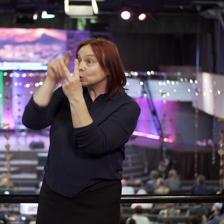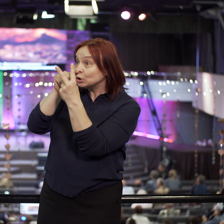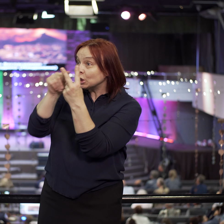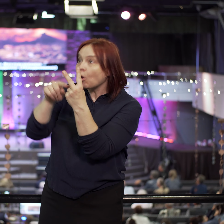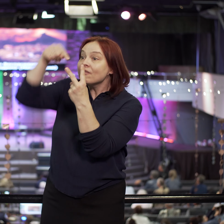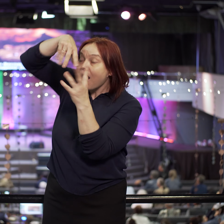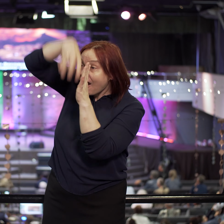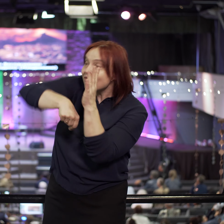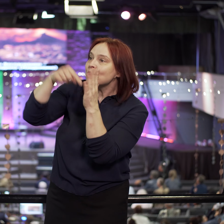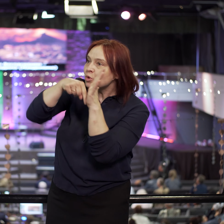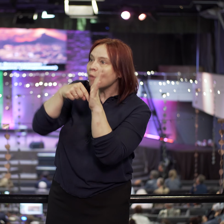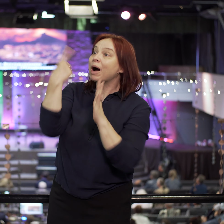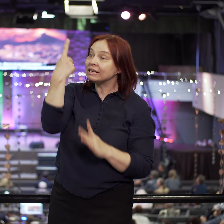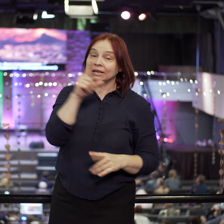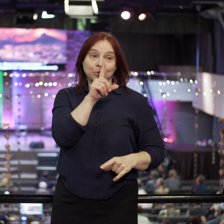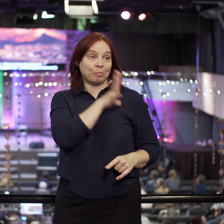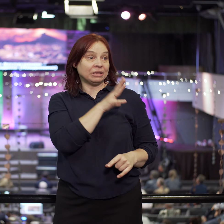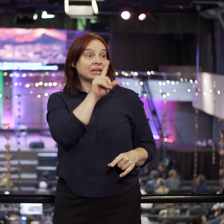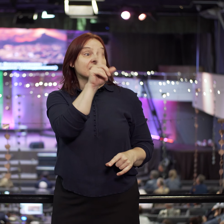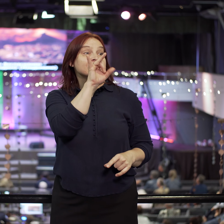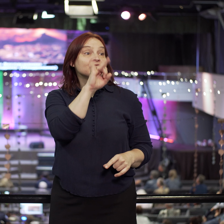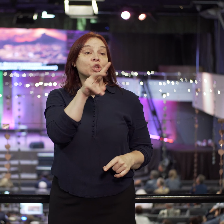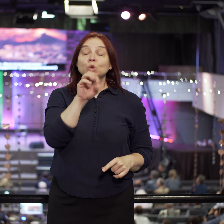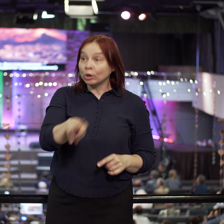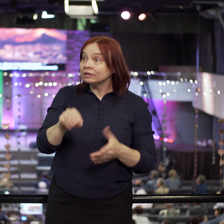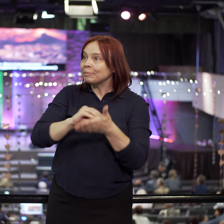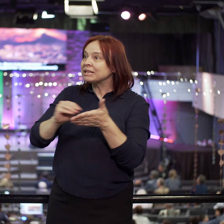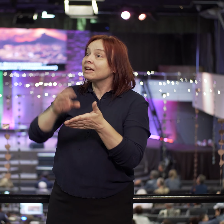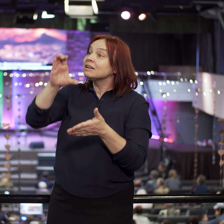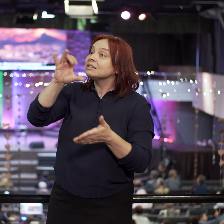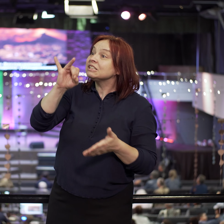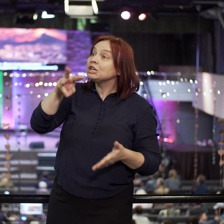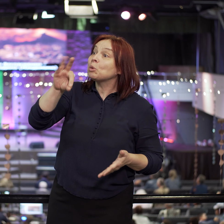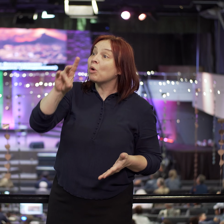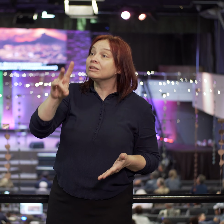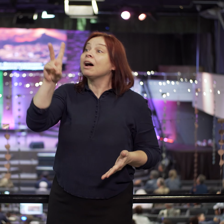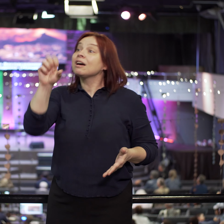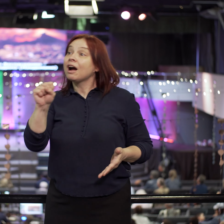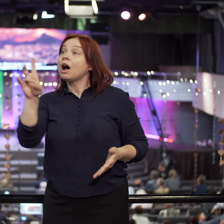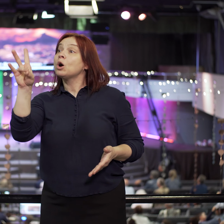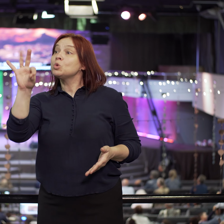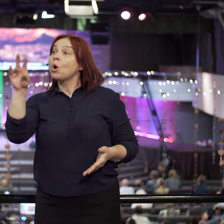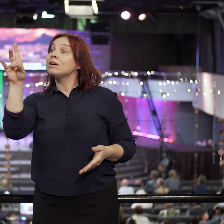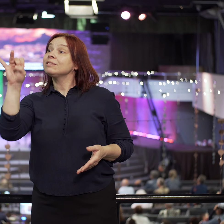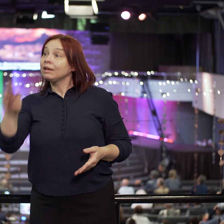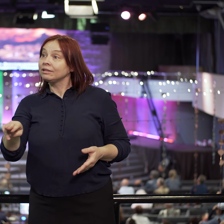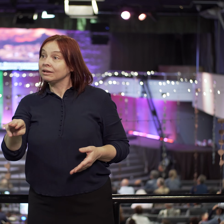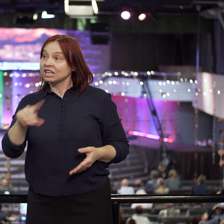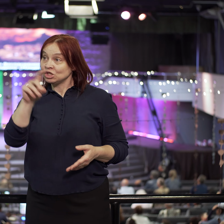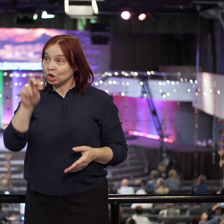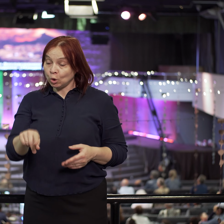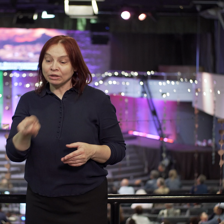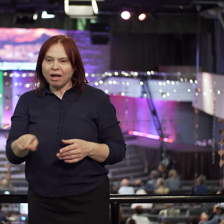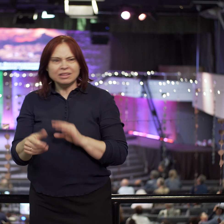осада Иерусалима Веспасианом, Титом Веспасианом, 4 месяца, зелоты сказали нет, мы не